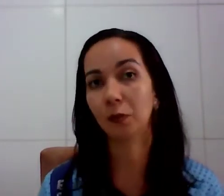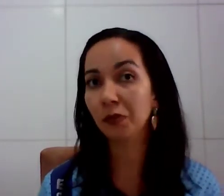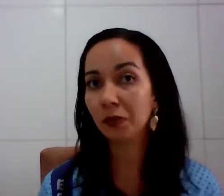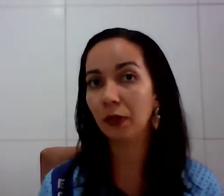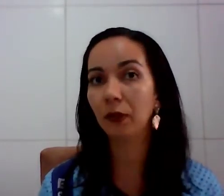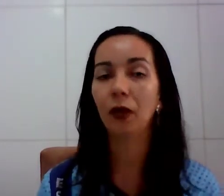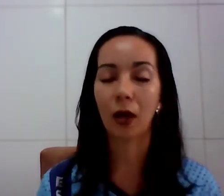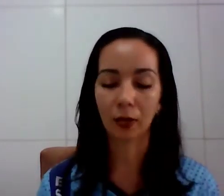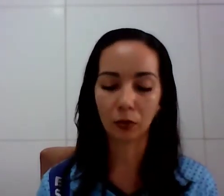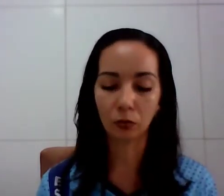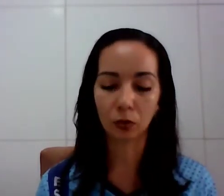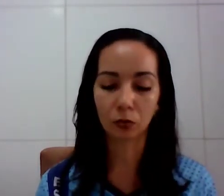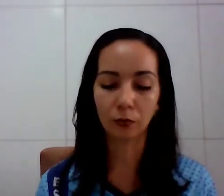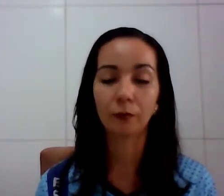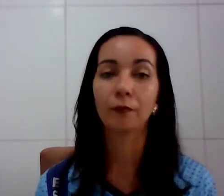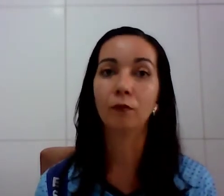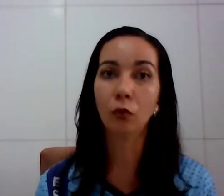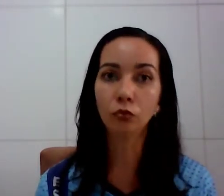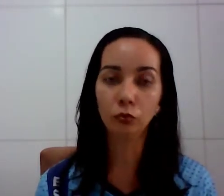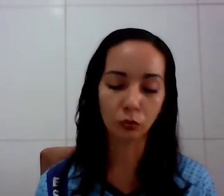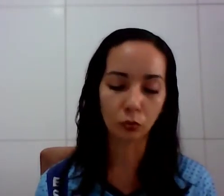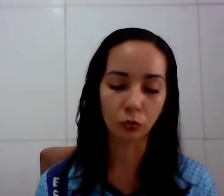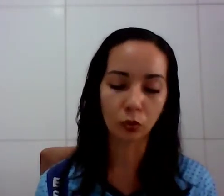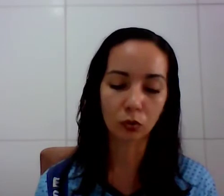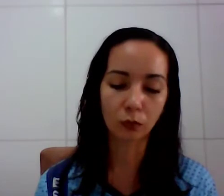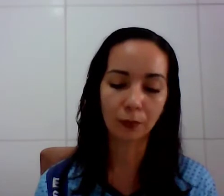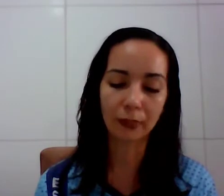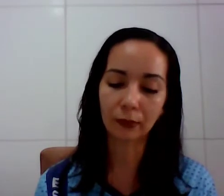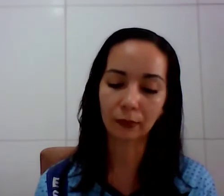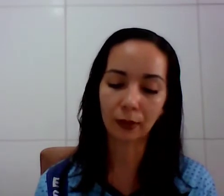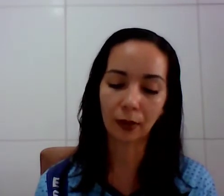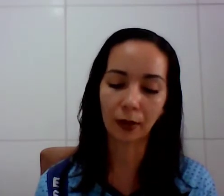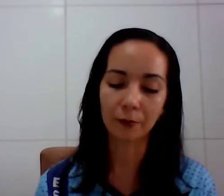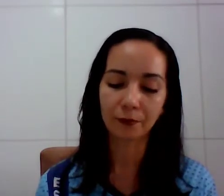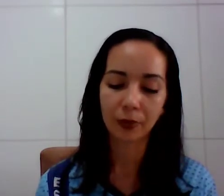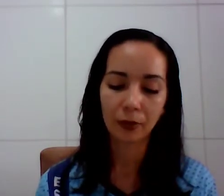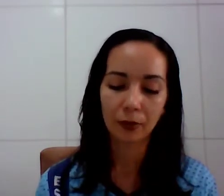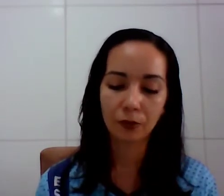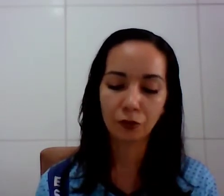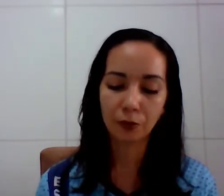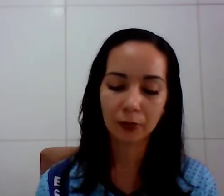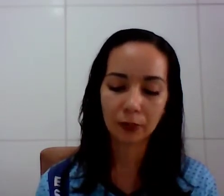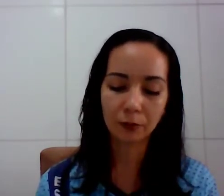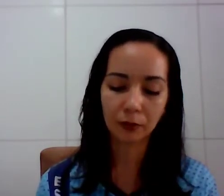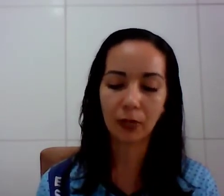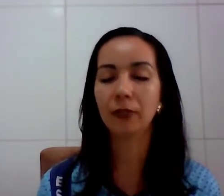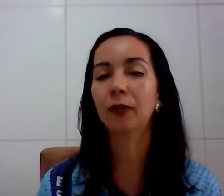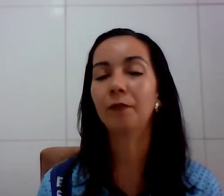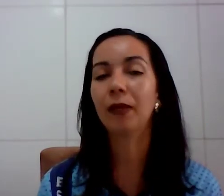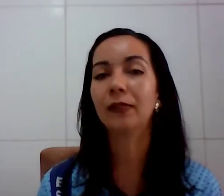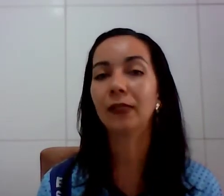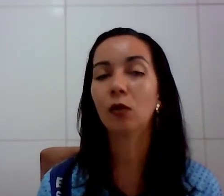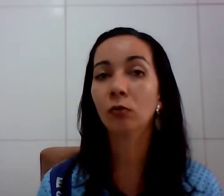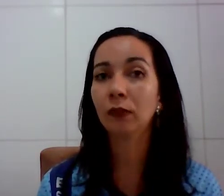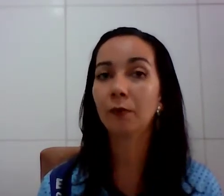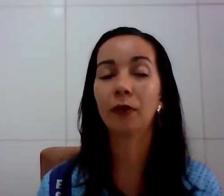passamos, sim, aqui no nosso mundo, no nosso planeta Terra. Existiu a Idade Moderna e também a Idade